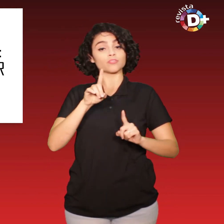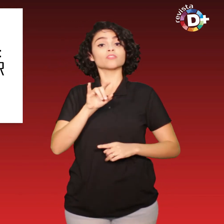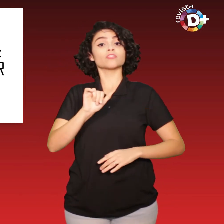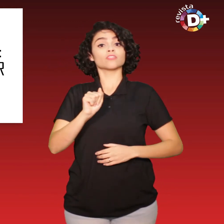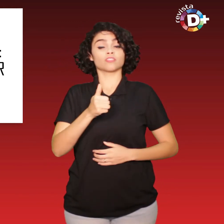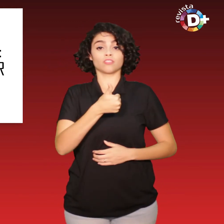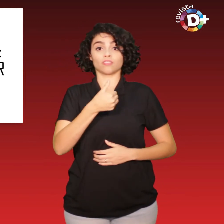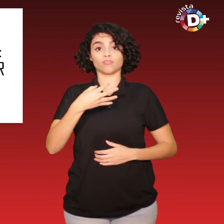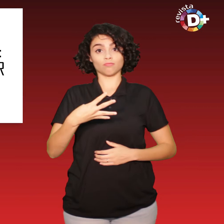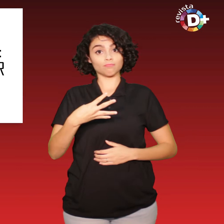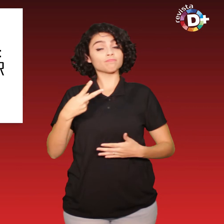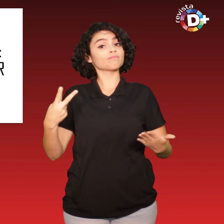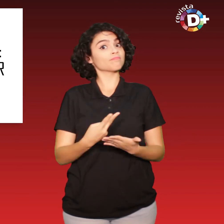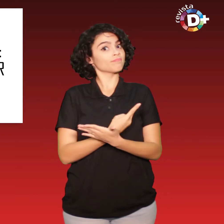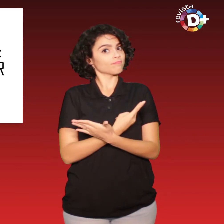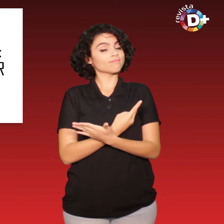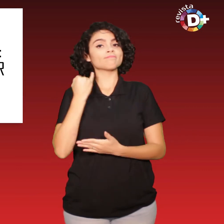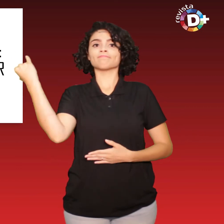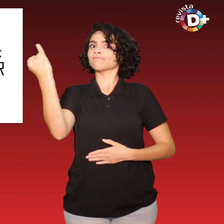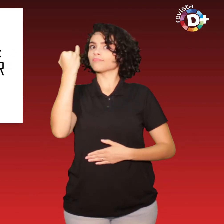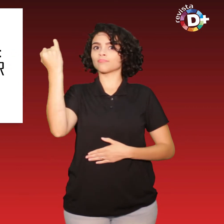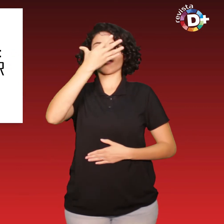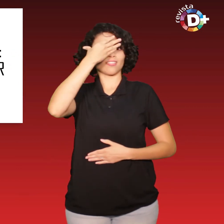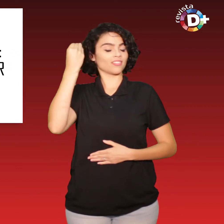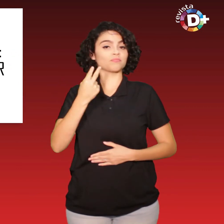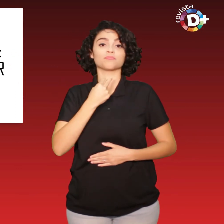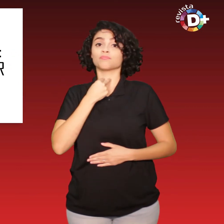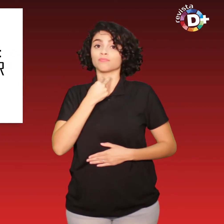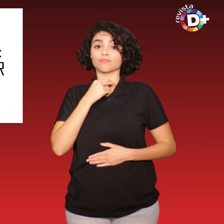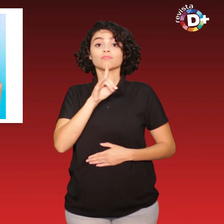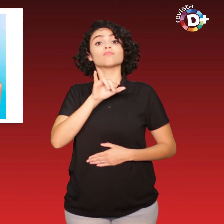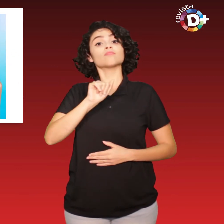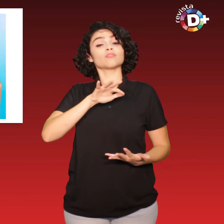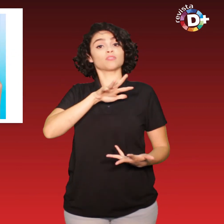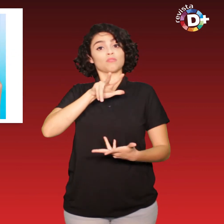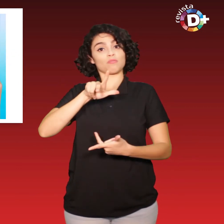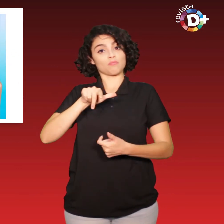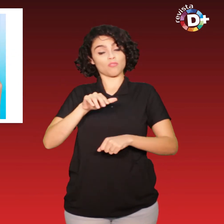14, registra um acontecimento que não pode passar em branco: o Dia Mundial do